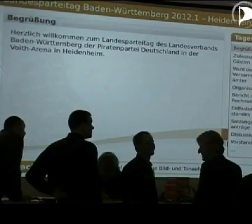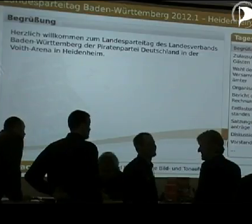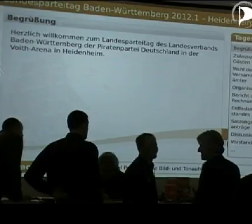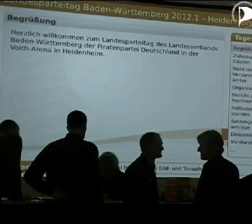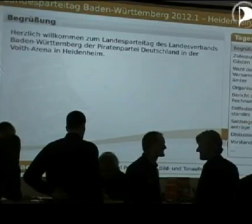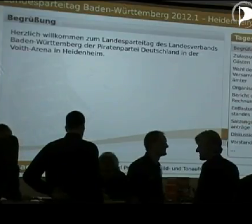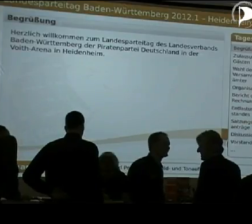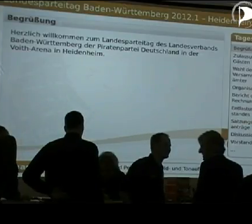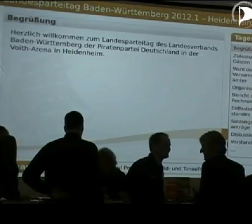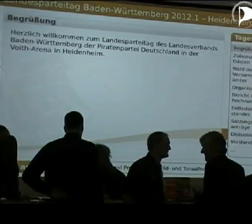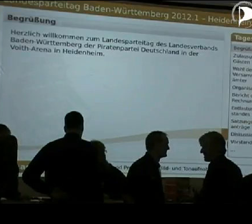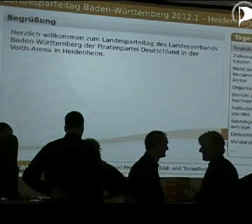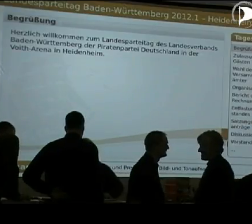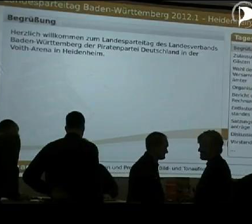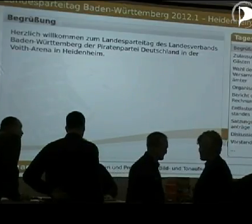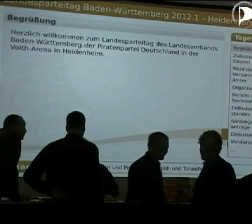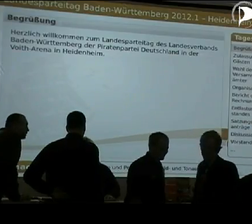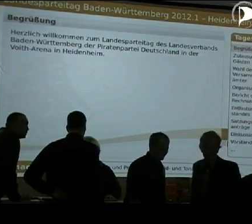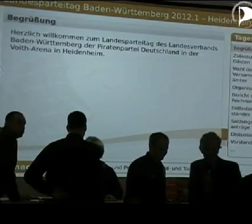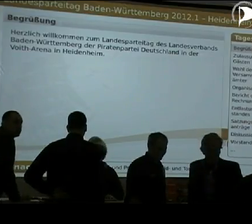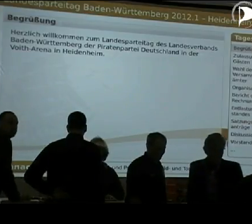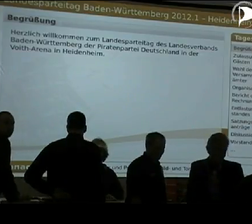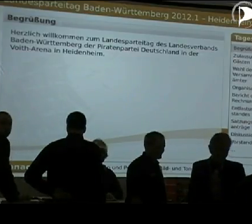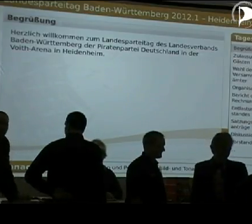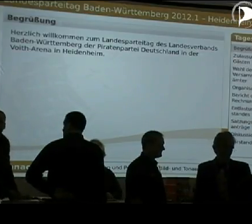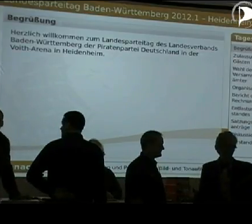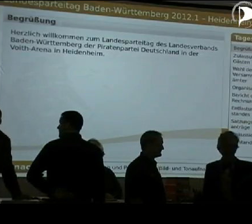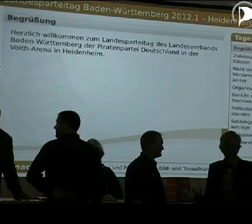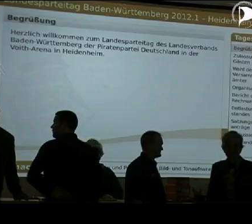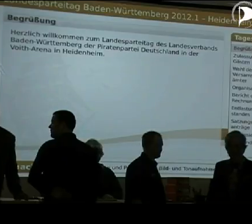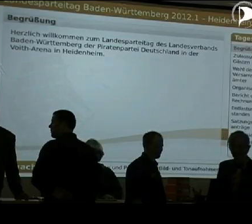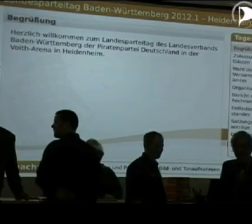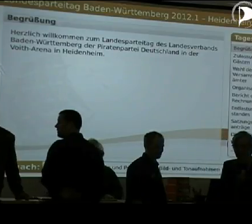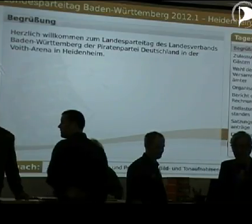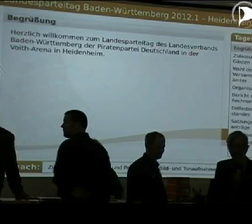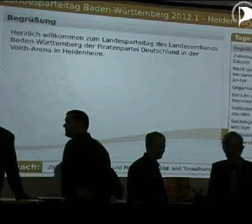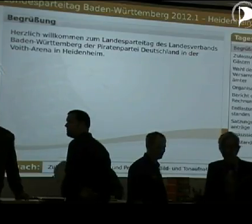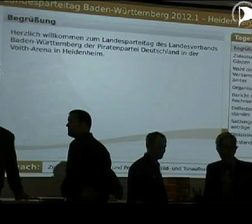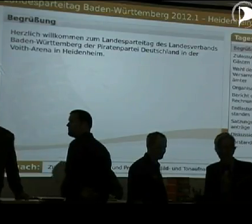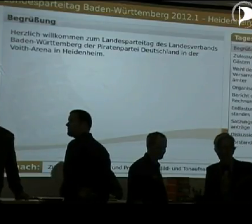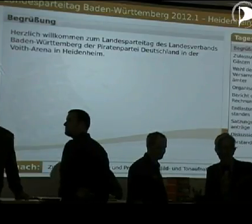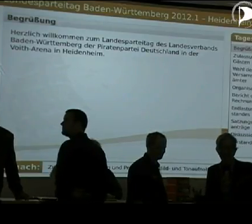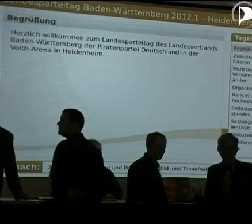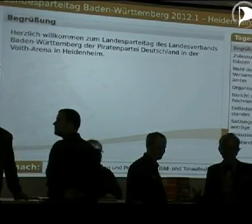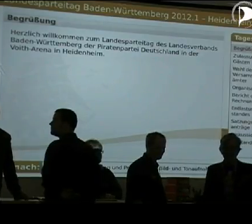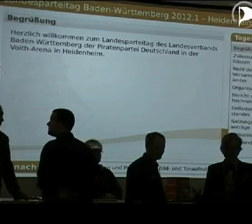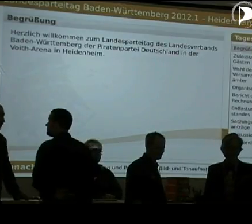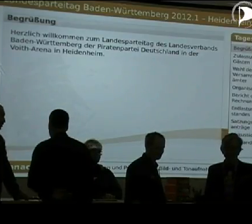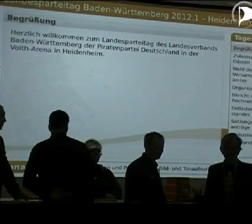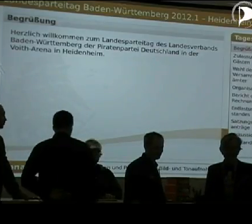ist okay oder die sache mit dem punkt nicht durch das ausprobieren können